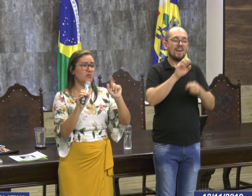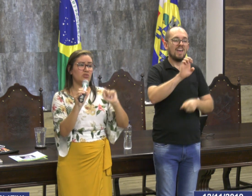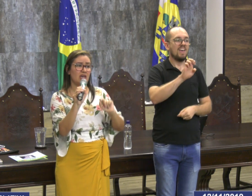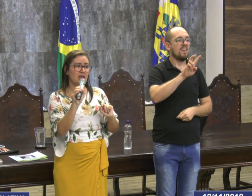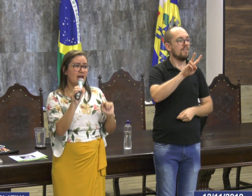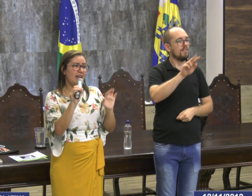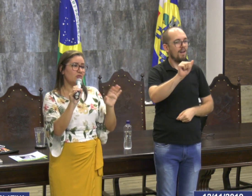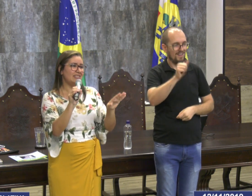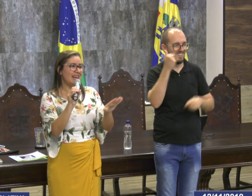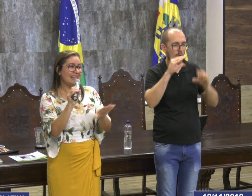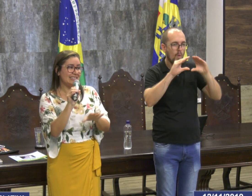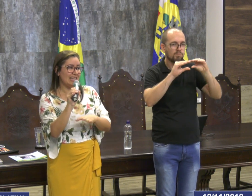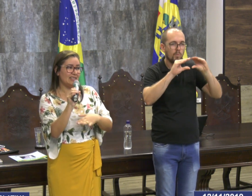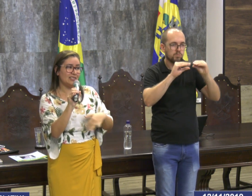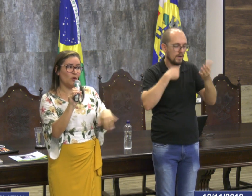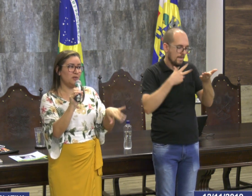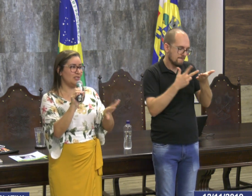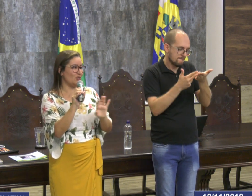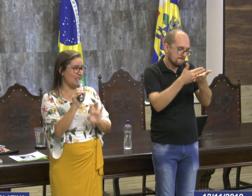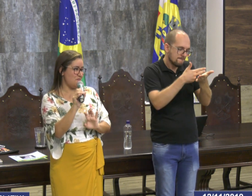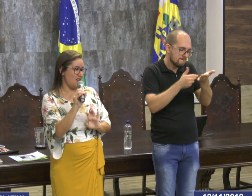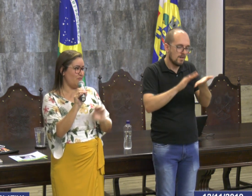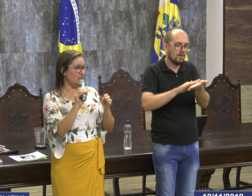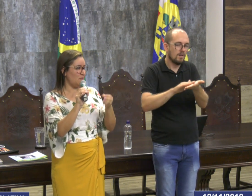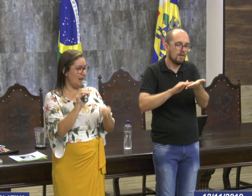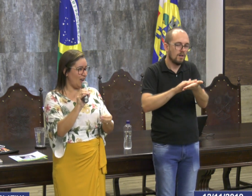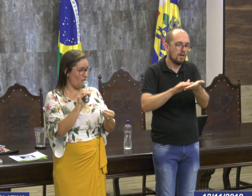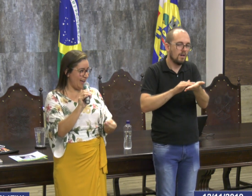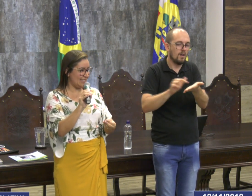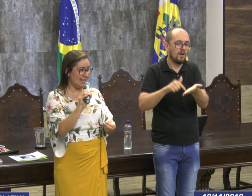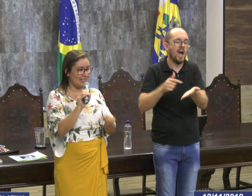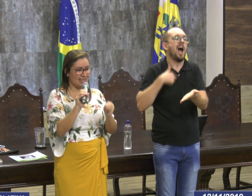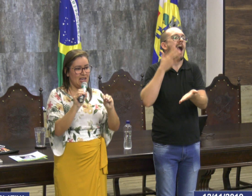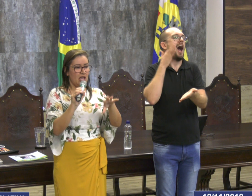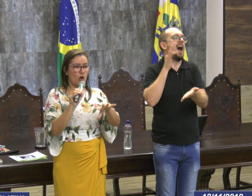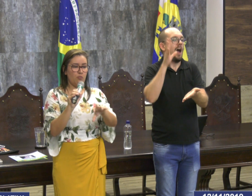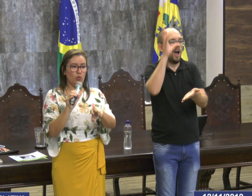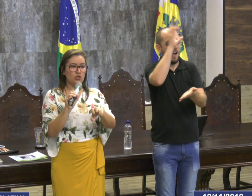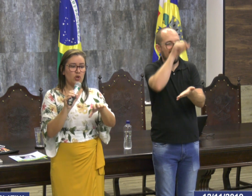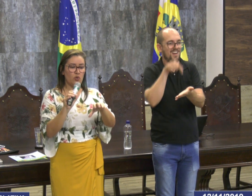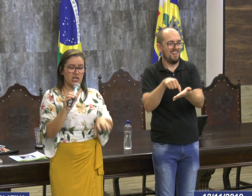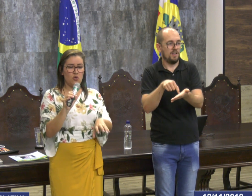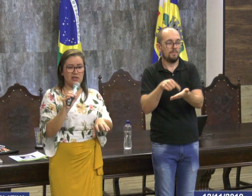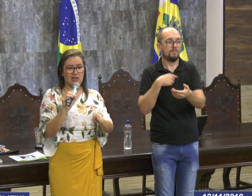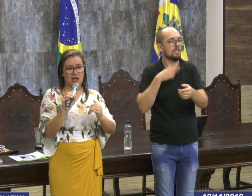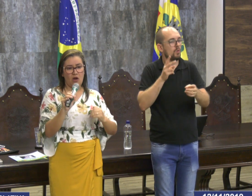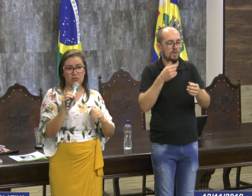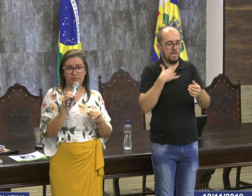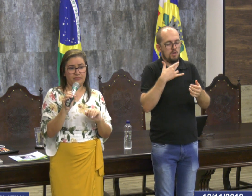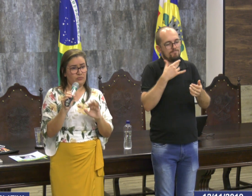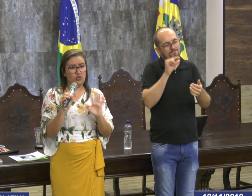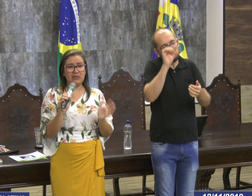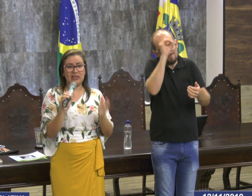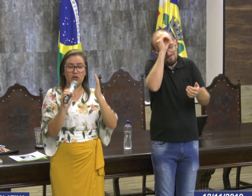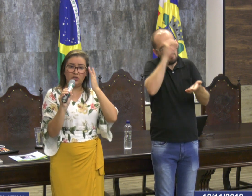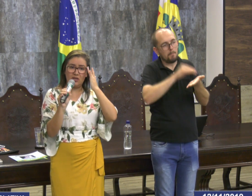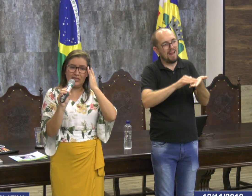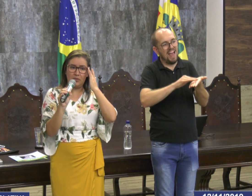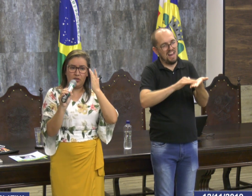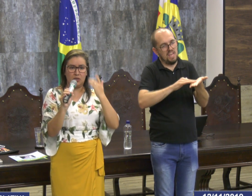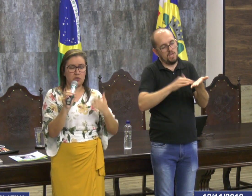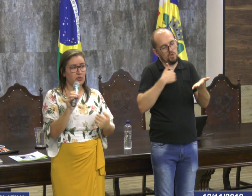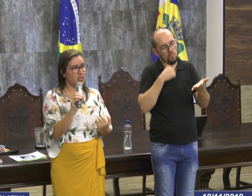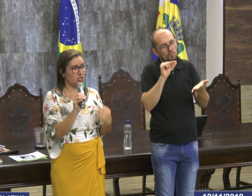Eu não sei. Eu sei as letras que eu preciso saber. Eu vou trabalhar com essa letra? Eu busco, eu crio material, tudo material que